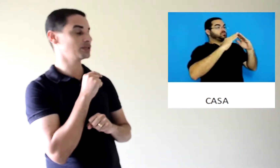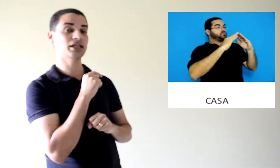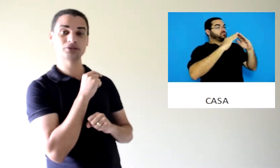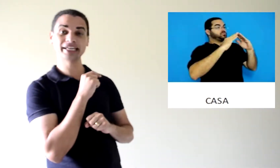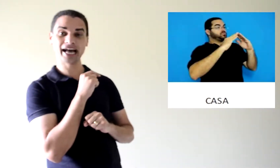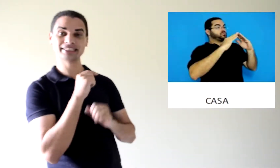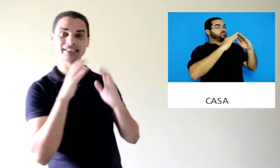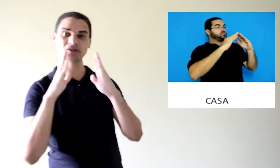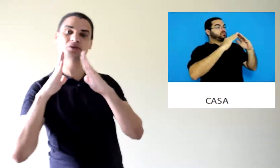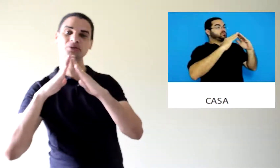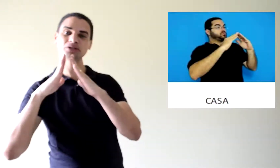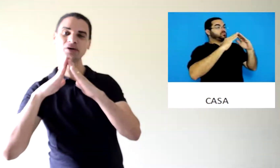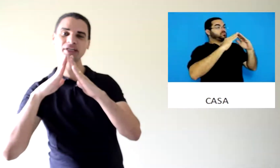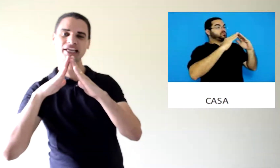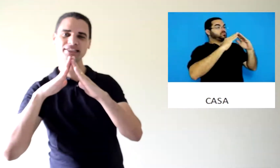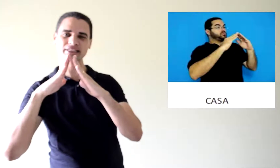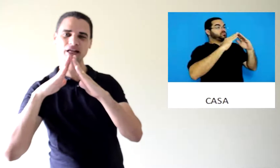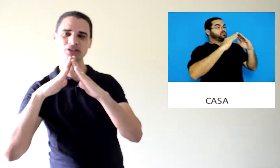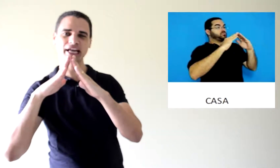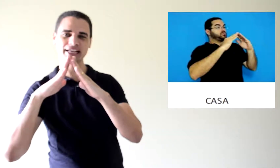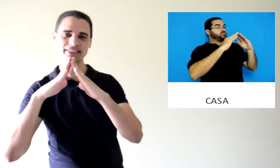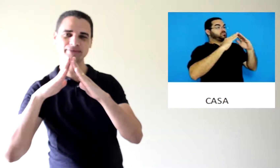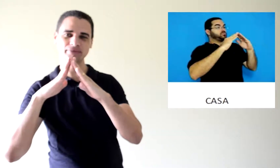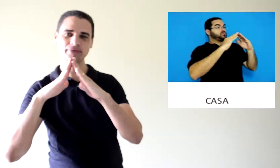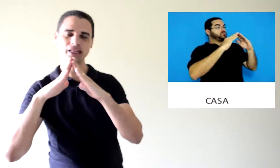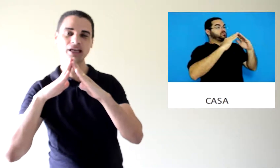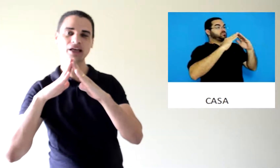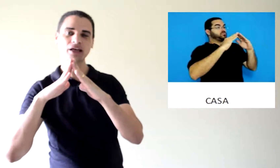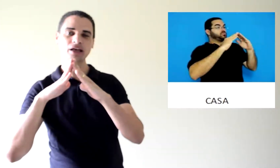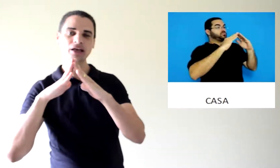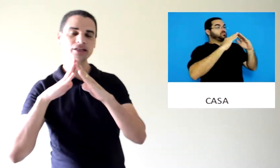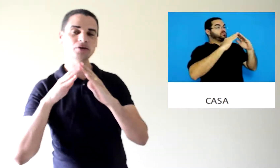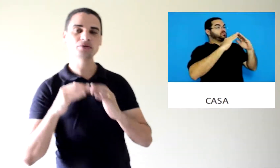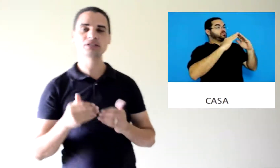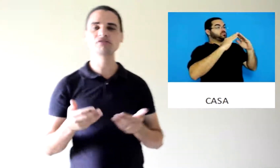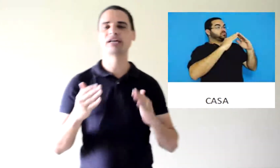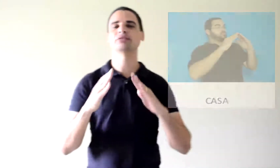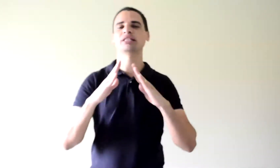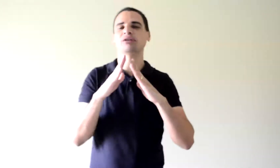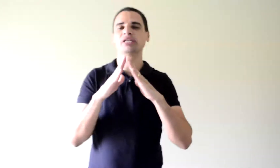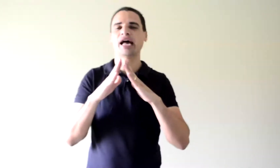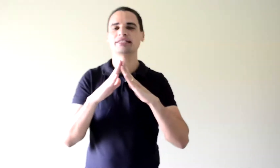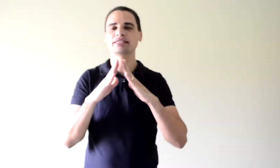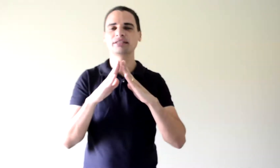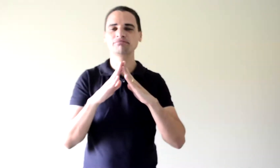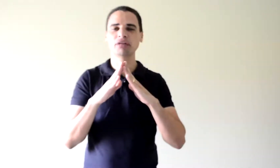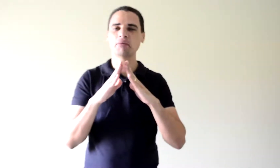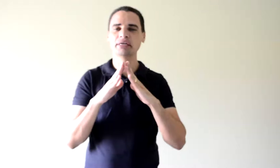sinal de casa, né? Todo mundo já conhece sinal de casa, né? Então, se eu faço sinal de casa assim, é uma